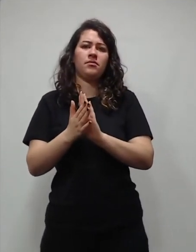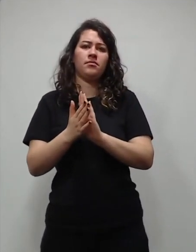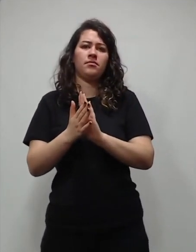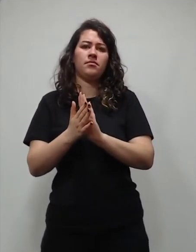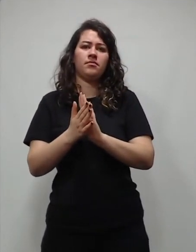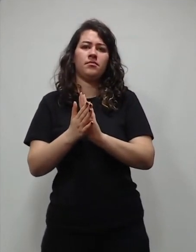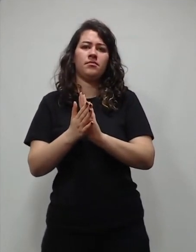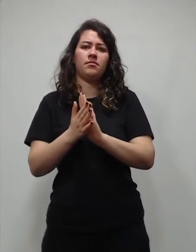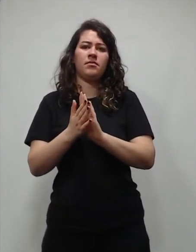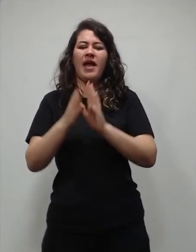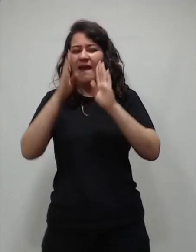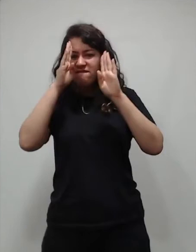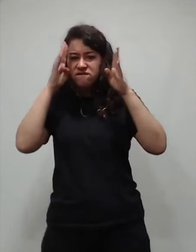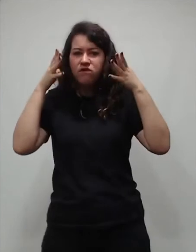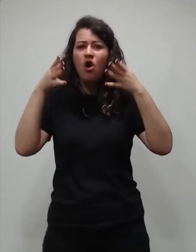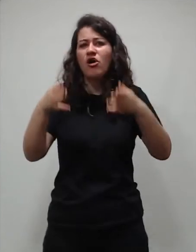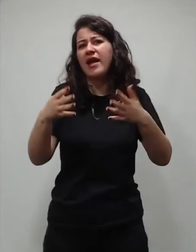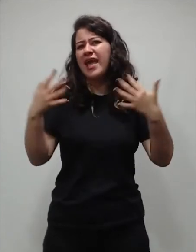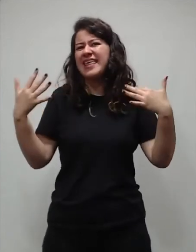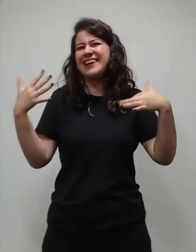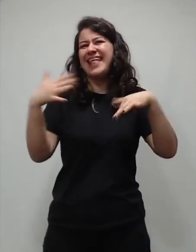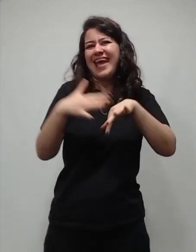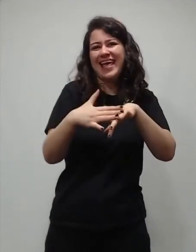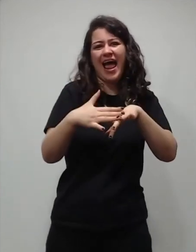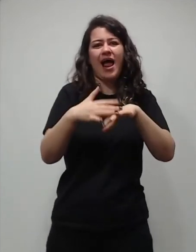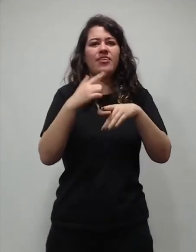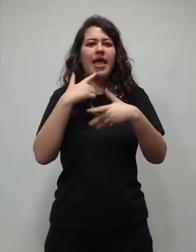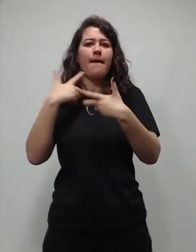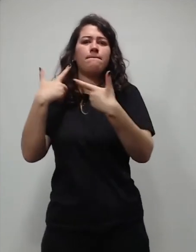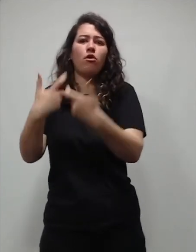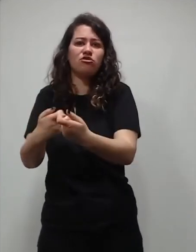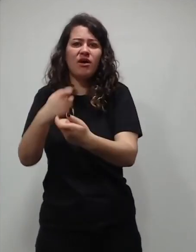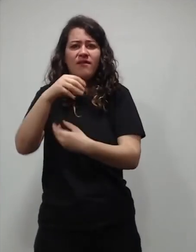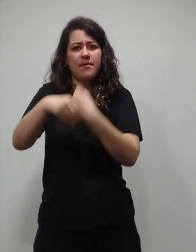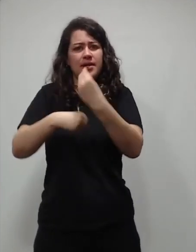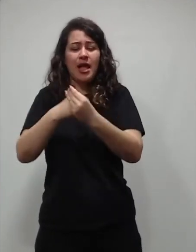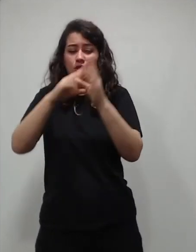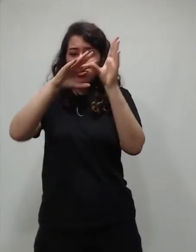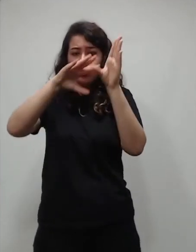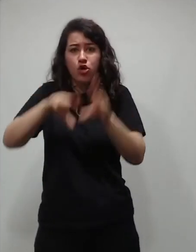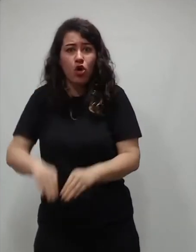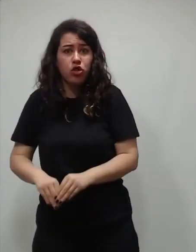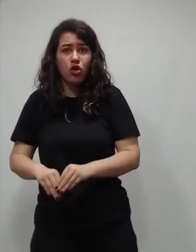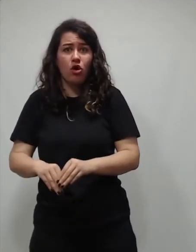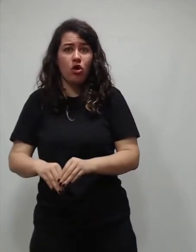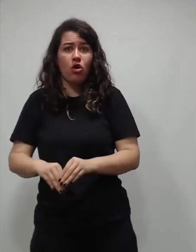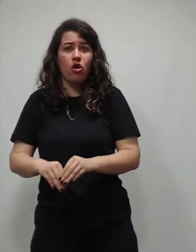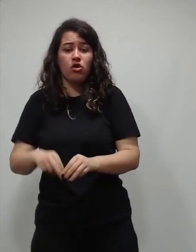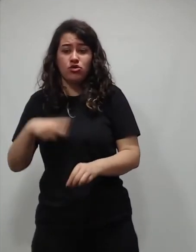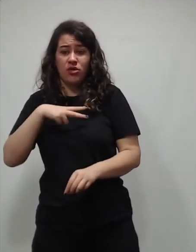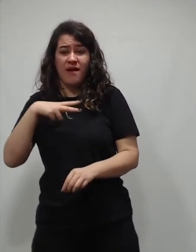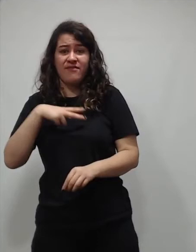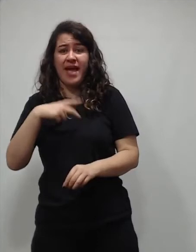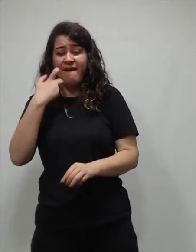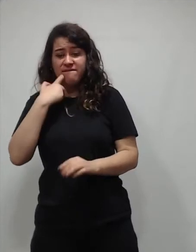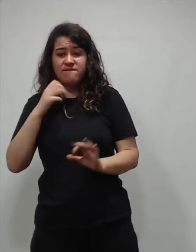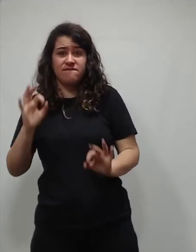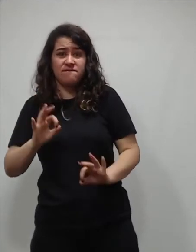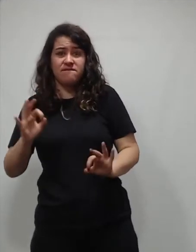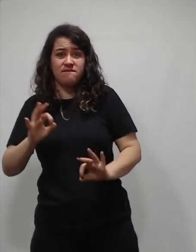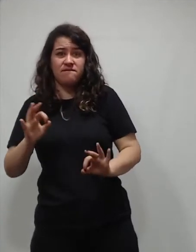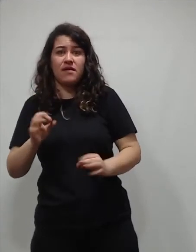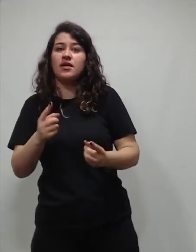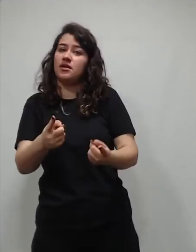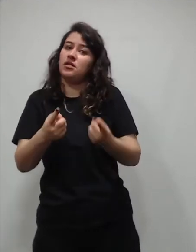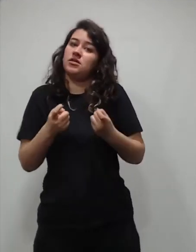del enfoque integral, del apoyo a la familia, todo esto todavía está en veremos y